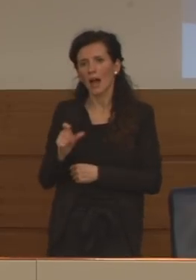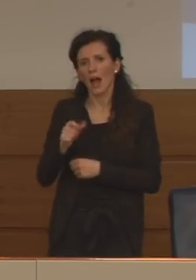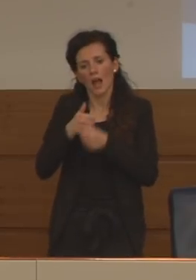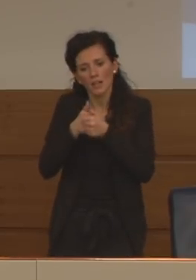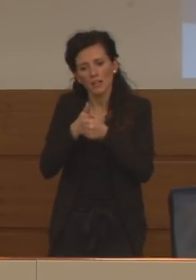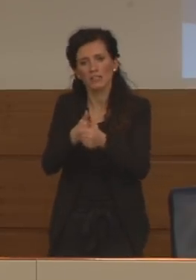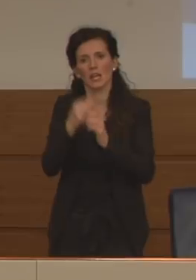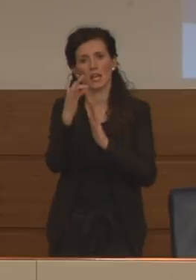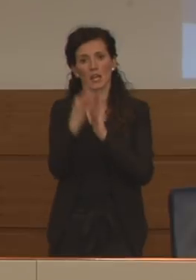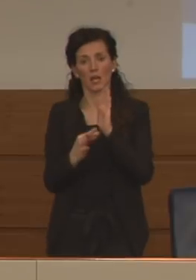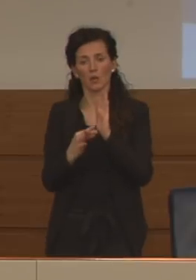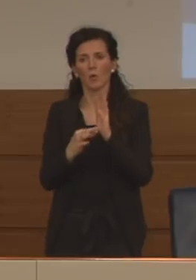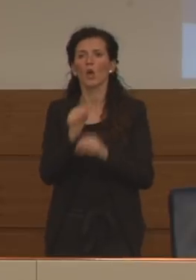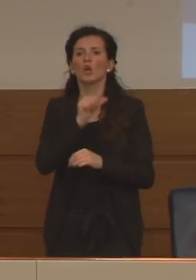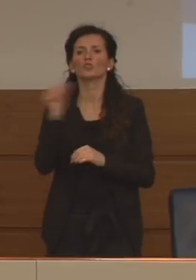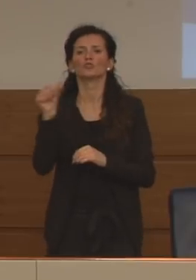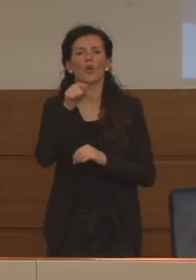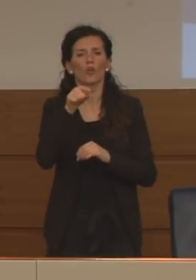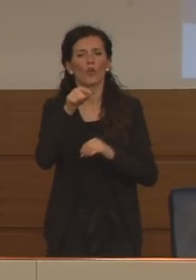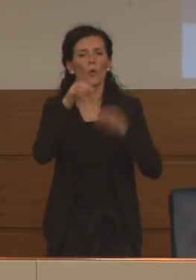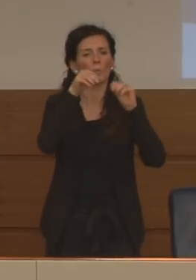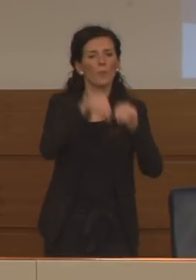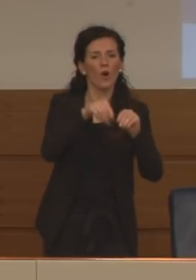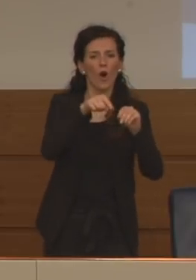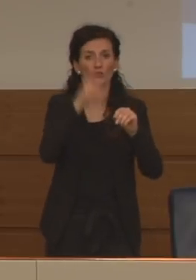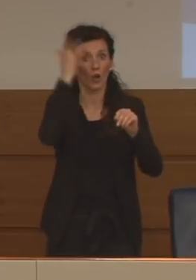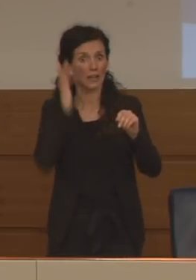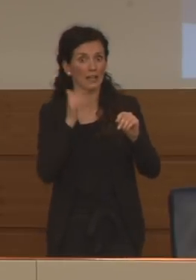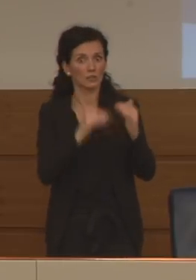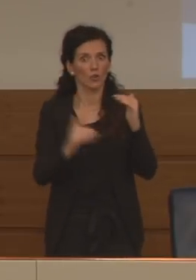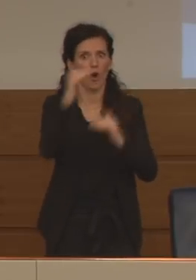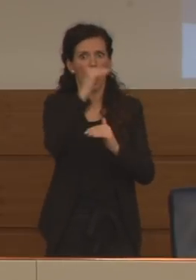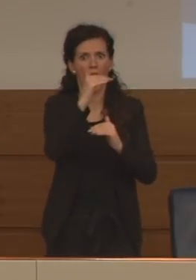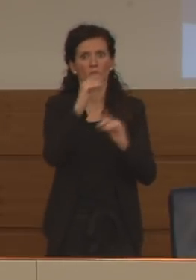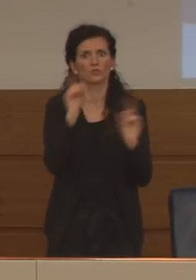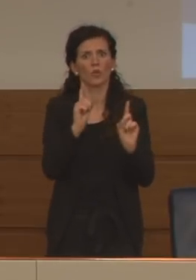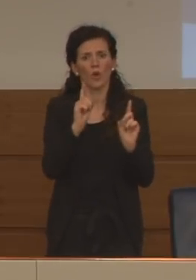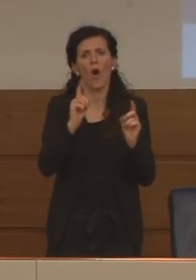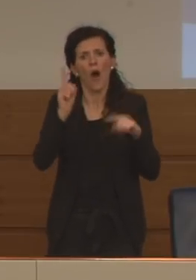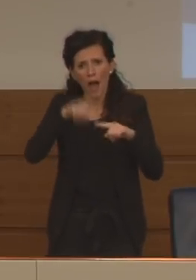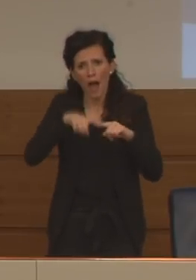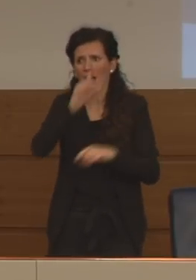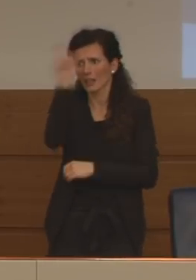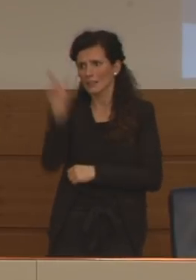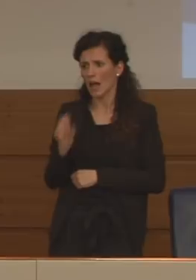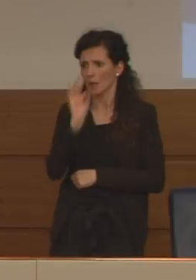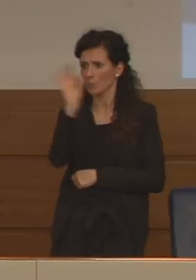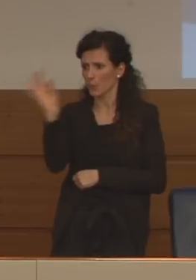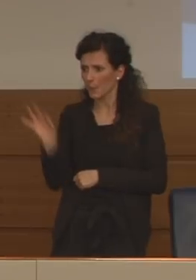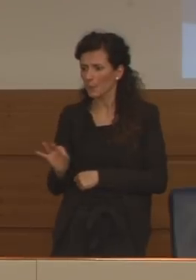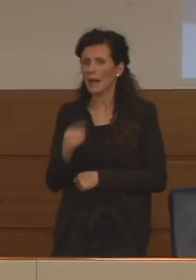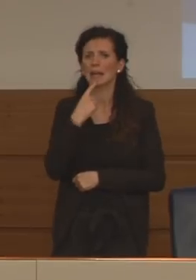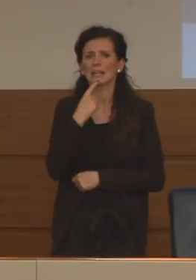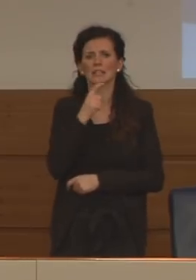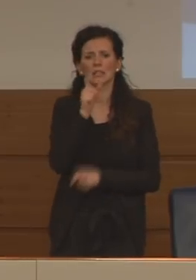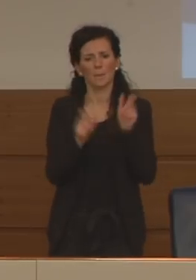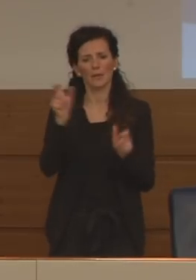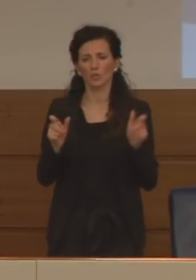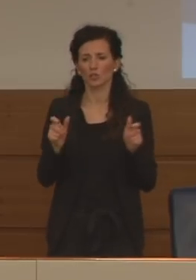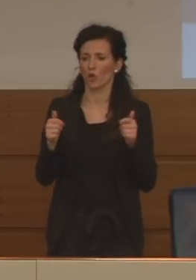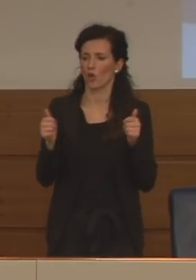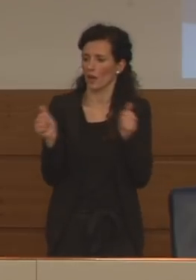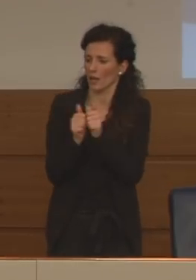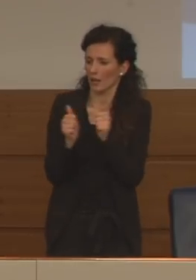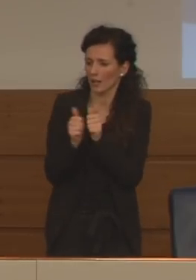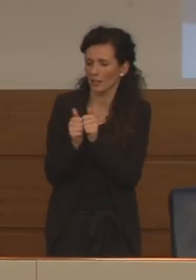questo momento c'è altra circolazione è che le persone che sono state contatti stretti le persone che sono quarantena